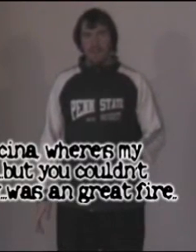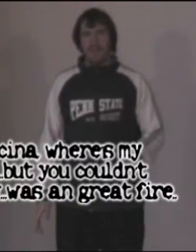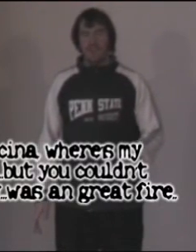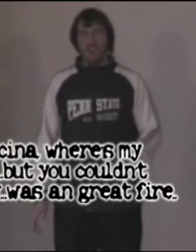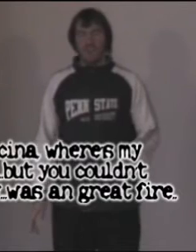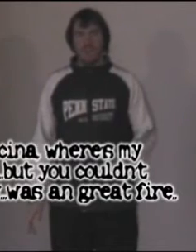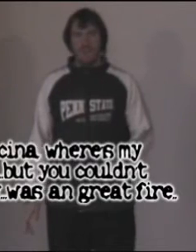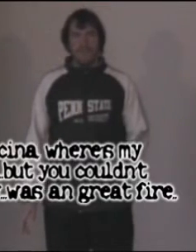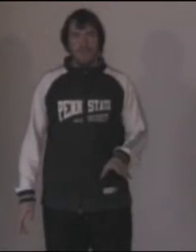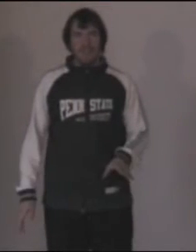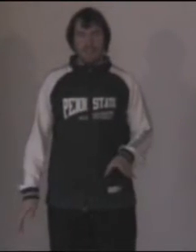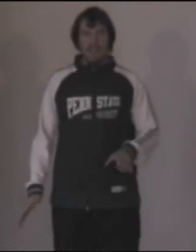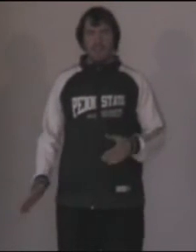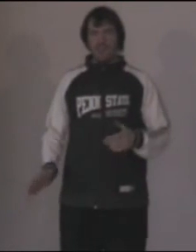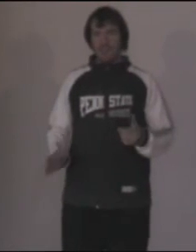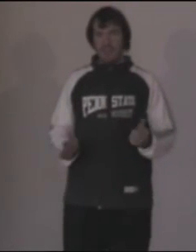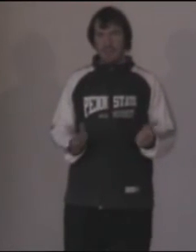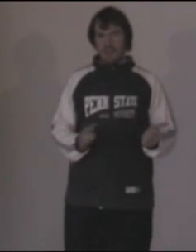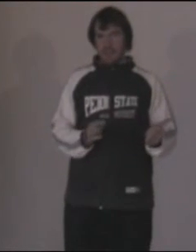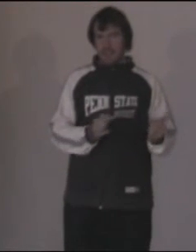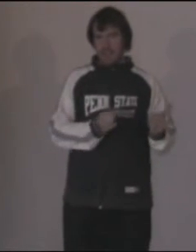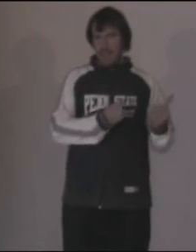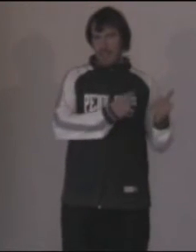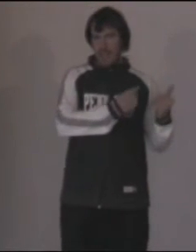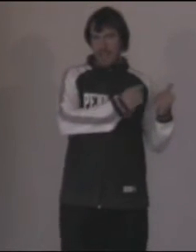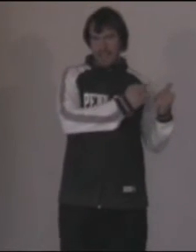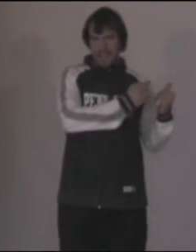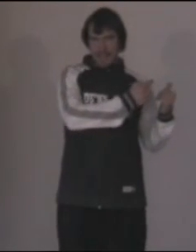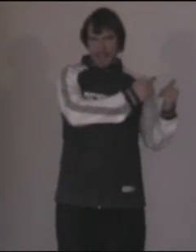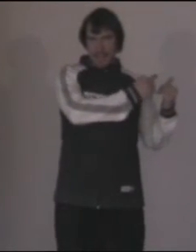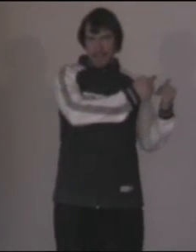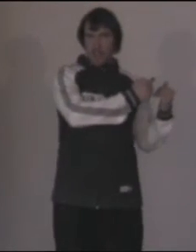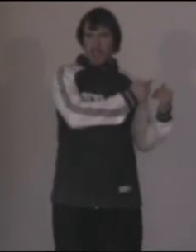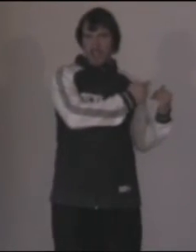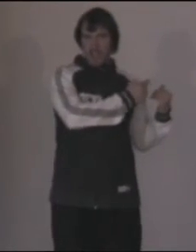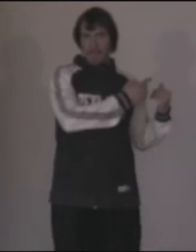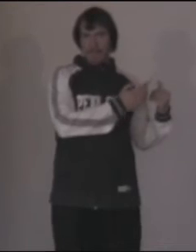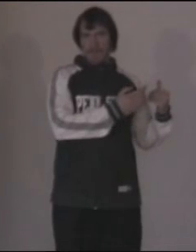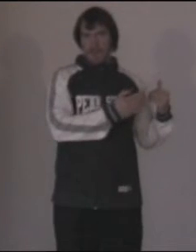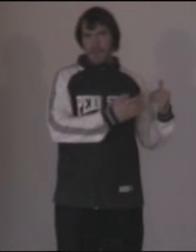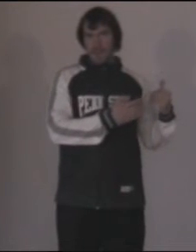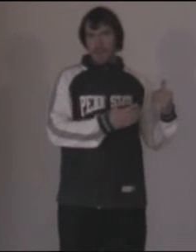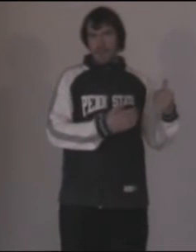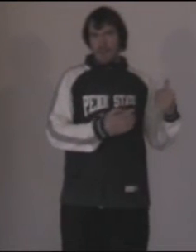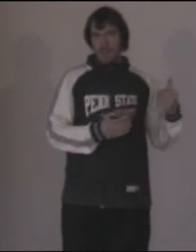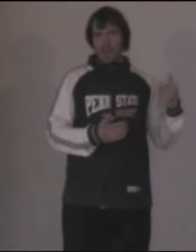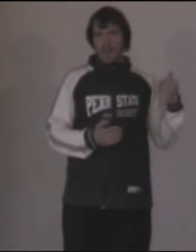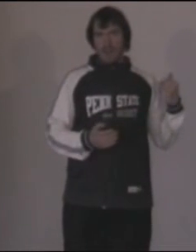C'è un incendio, esattamente al centro della piscina, più una